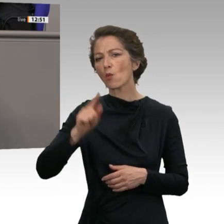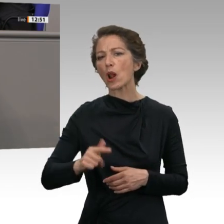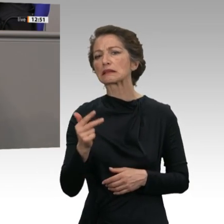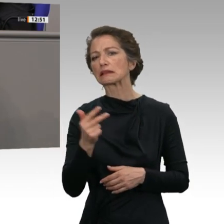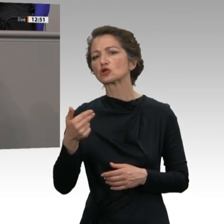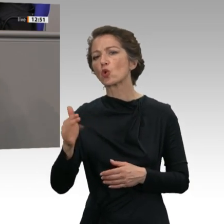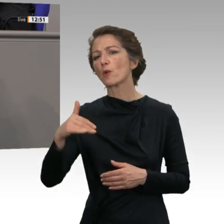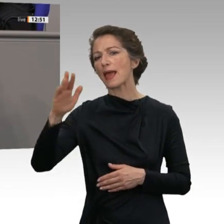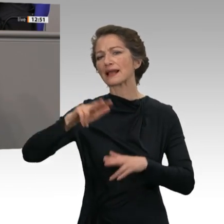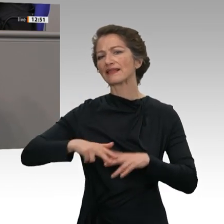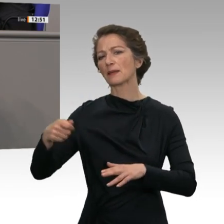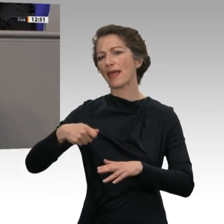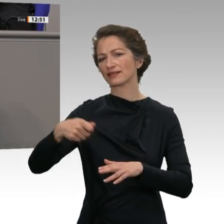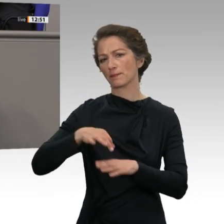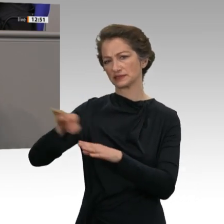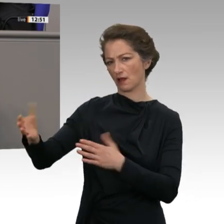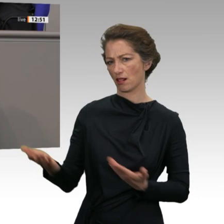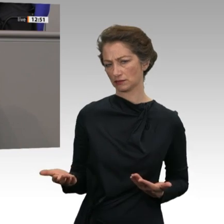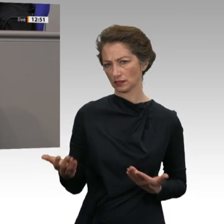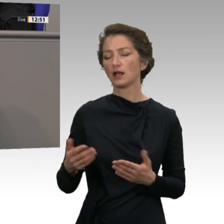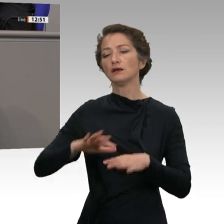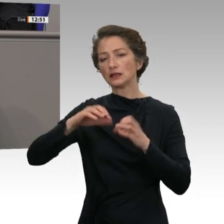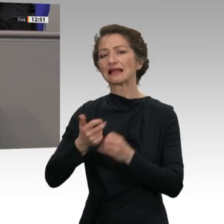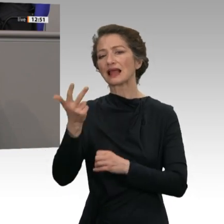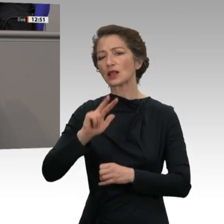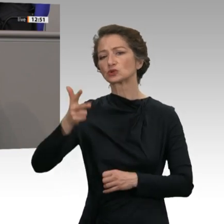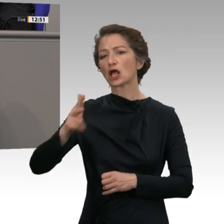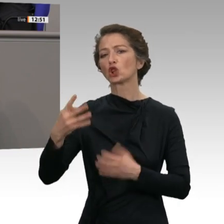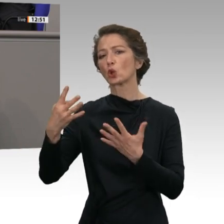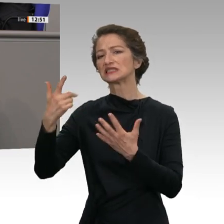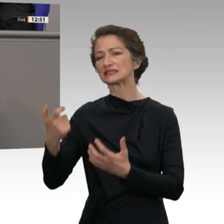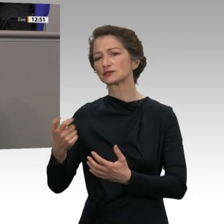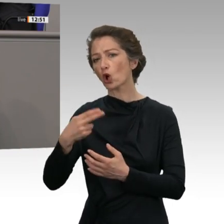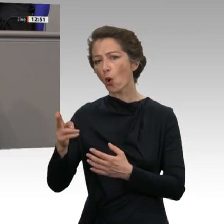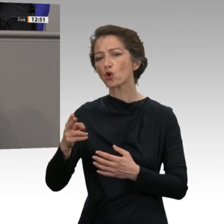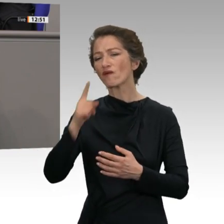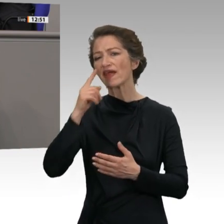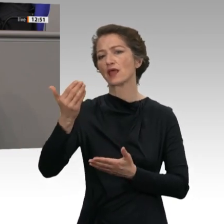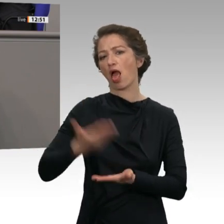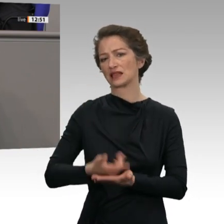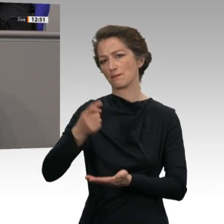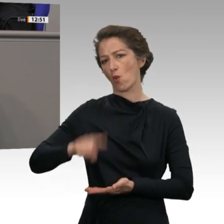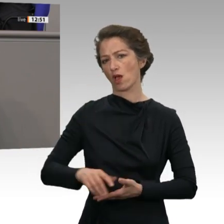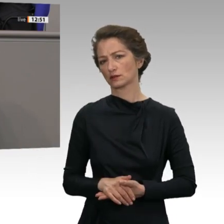Rentenbeitrag kosten bei 3 379 Euro brutto Gehalt im Monat. Es geht. Meine Damen und Herren,